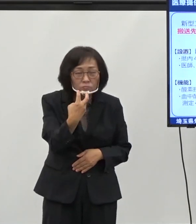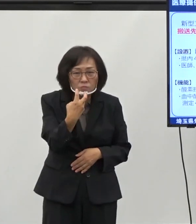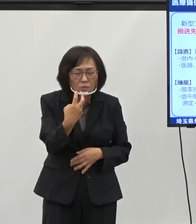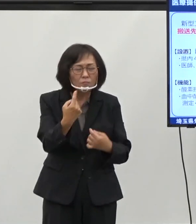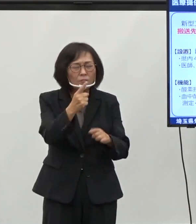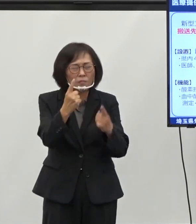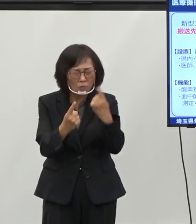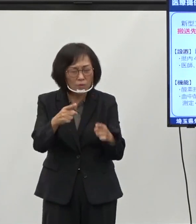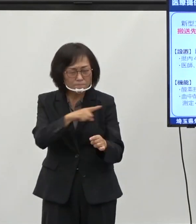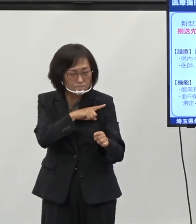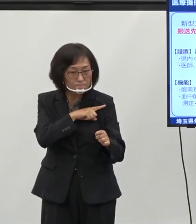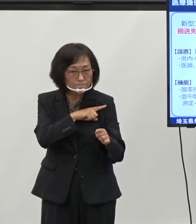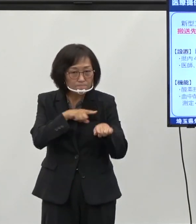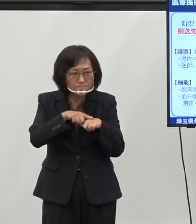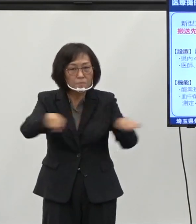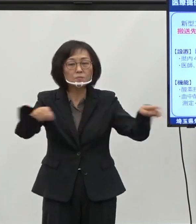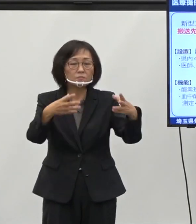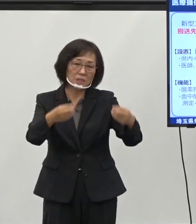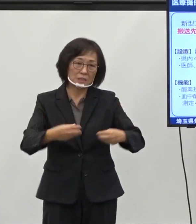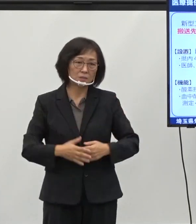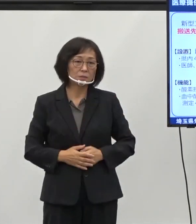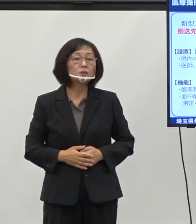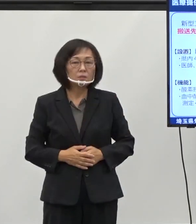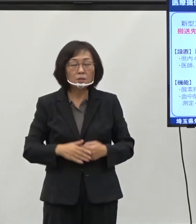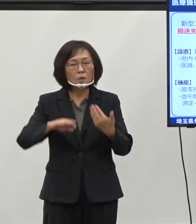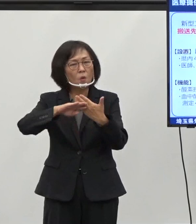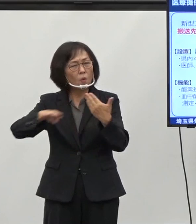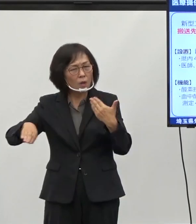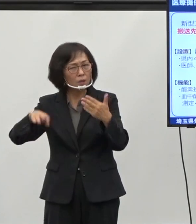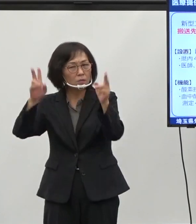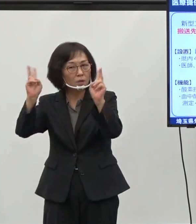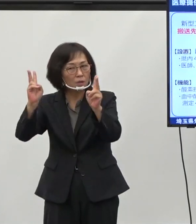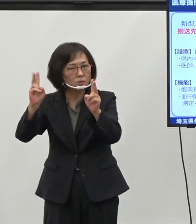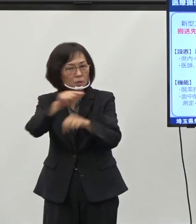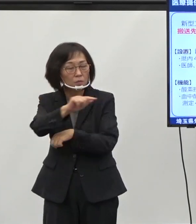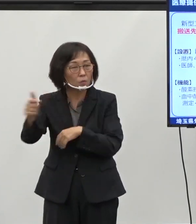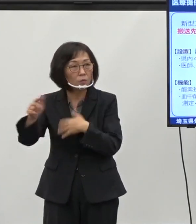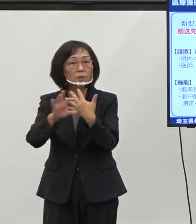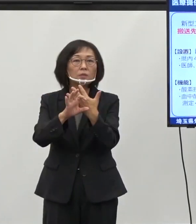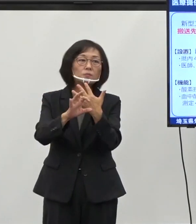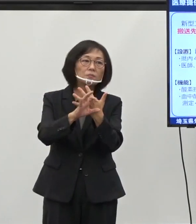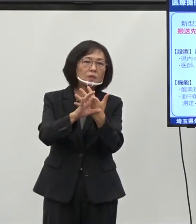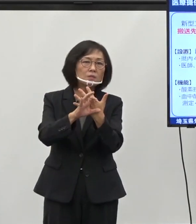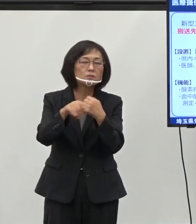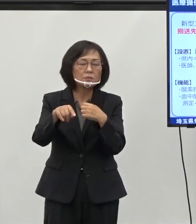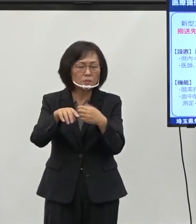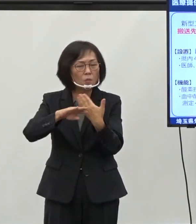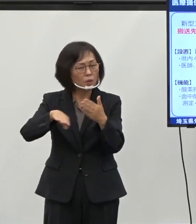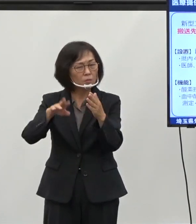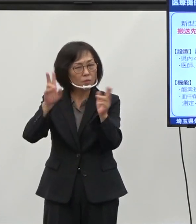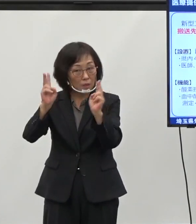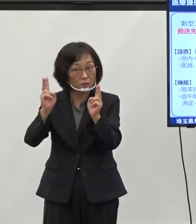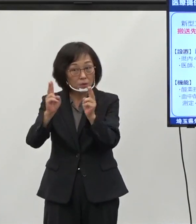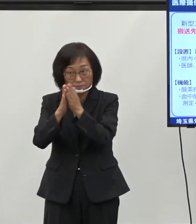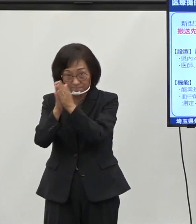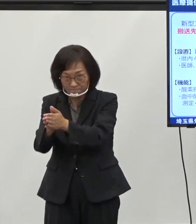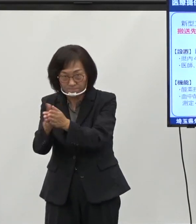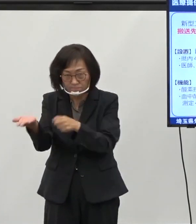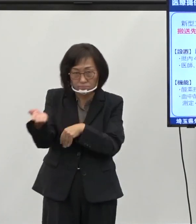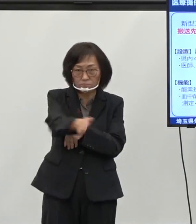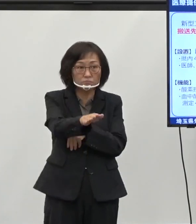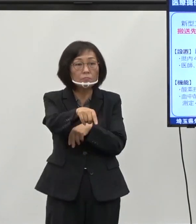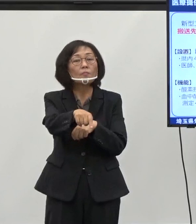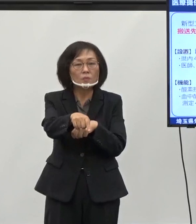を行うとともに他の事業者等を例えば投入することによってより良